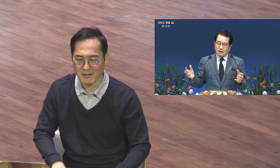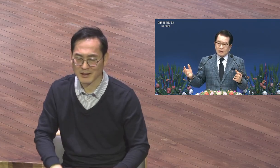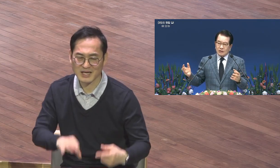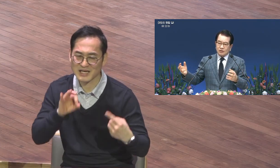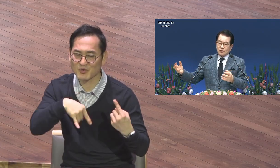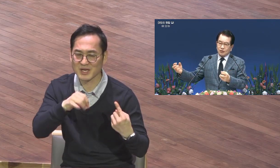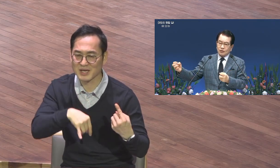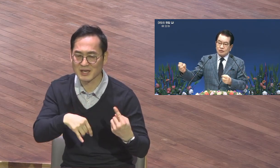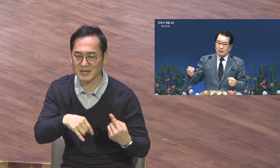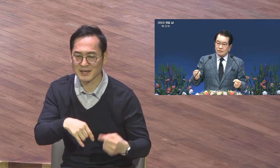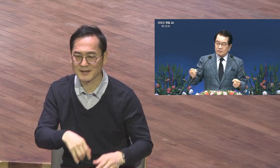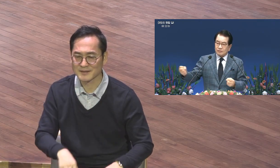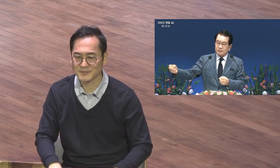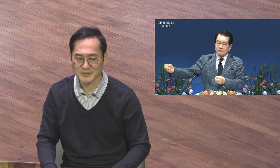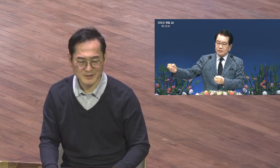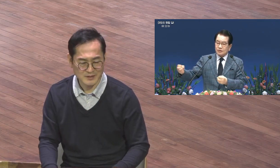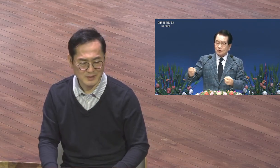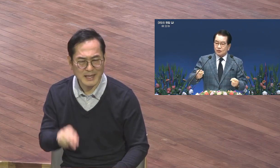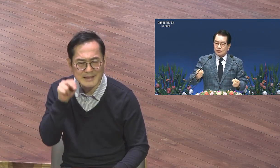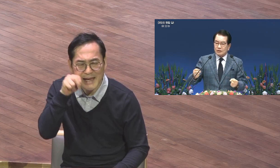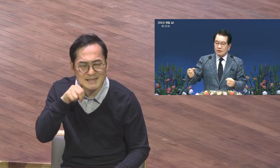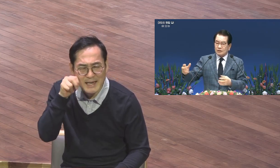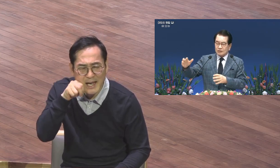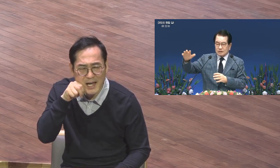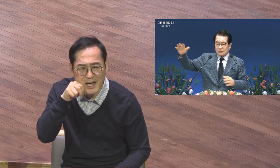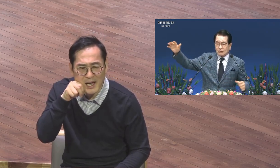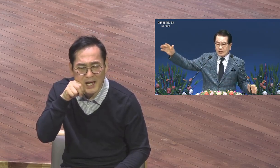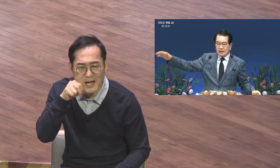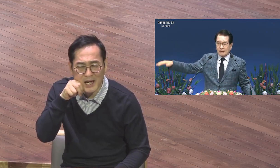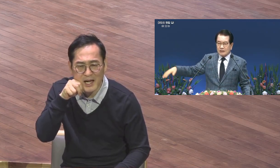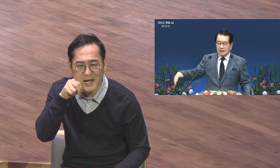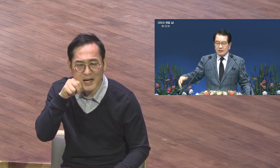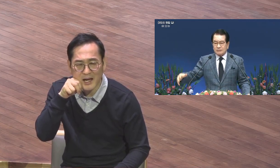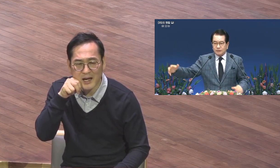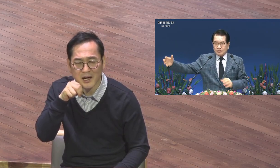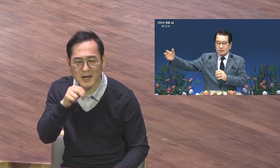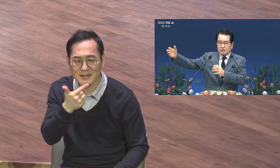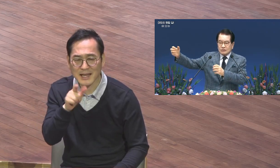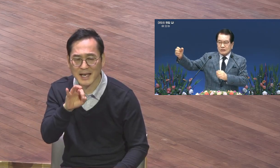거예요. 기독교인들 그냥 기독교인들인데 그 시골에